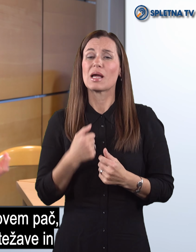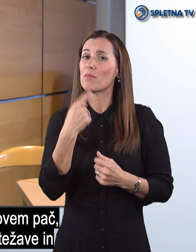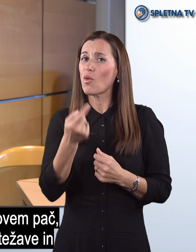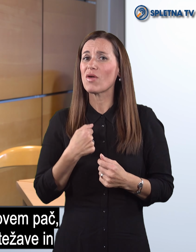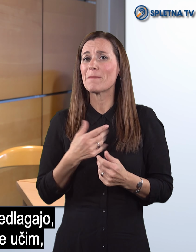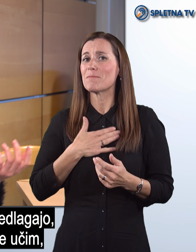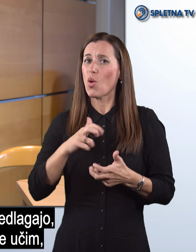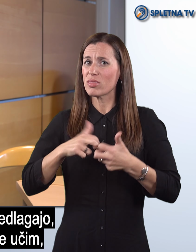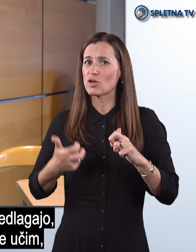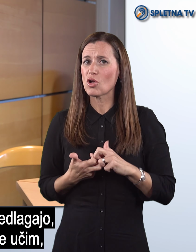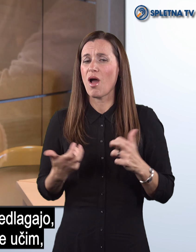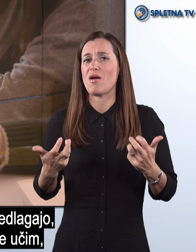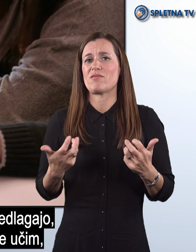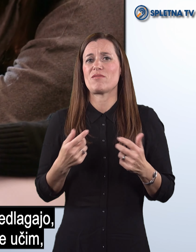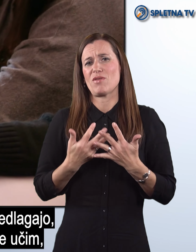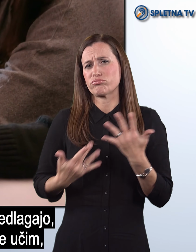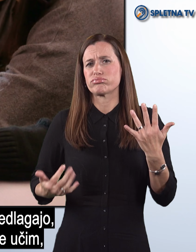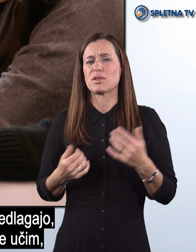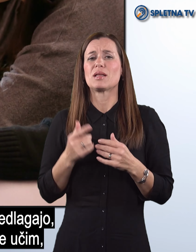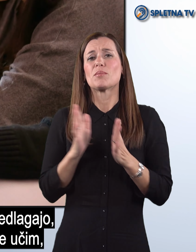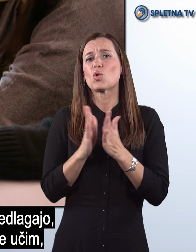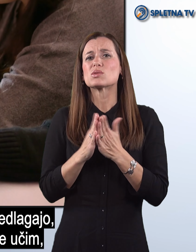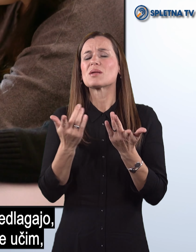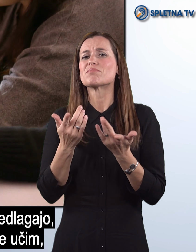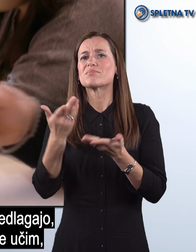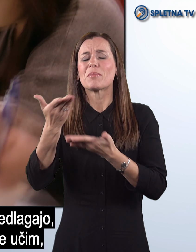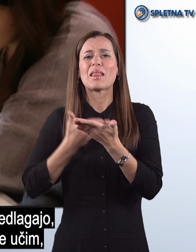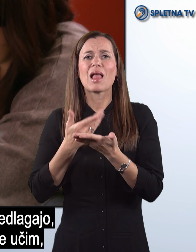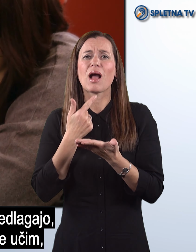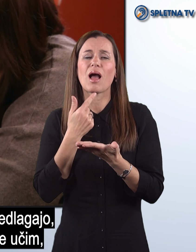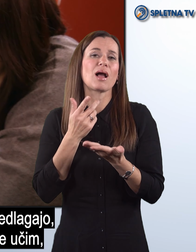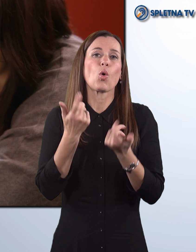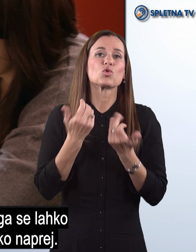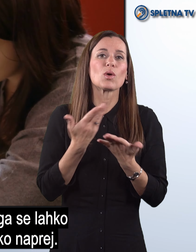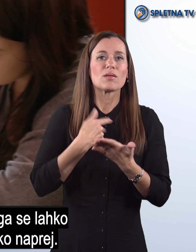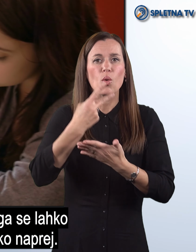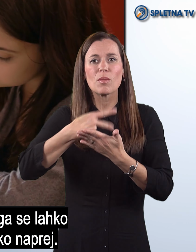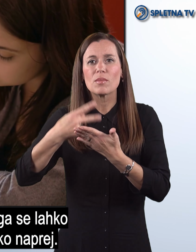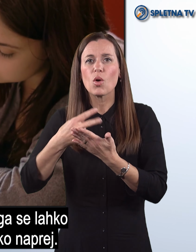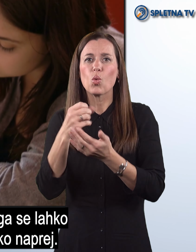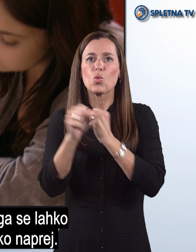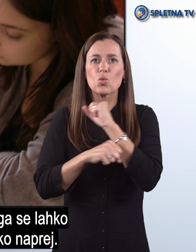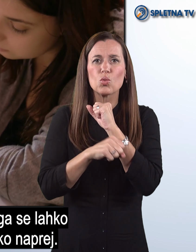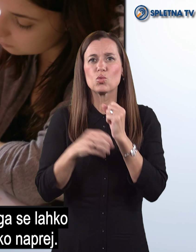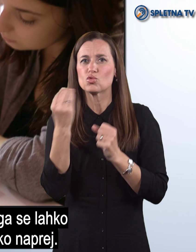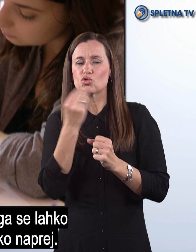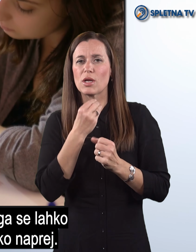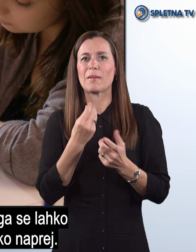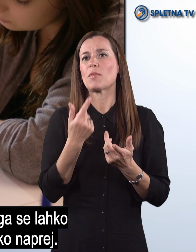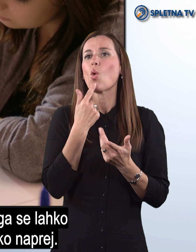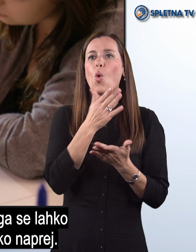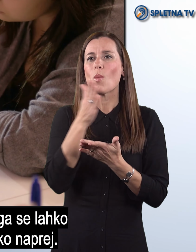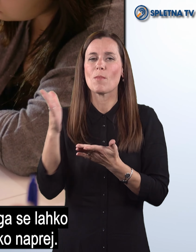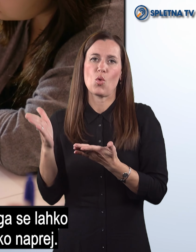In povem kaj so moje težave in kaj mi oni predlagajo, s kje naj se učim. Predlagajo mogoče na koga se lahko obrnem in tako